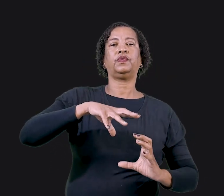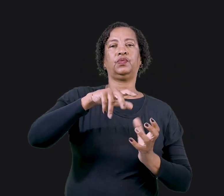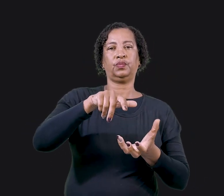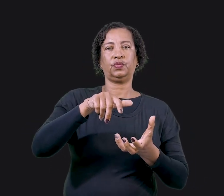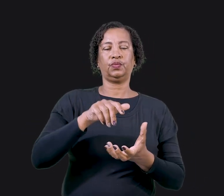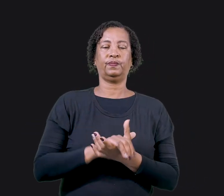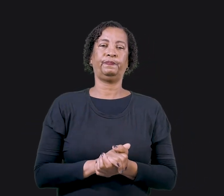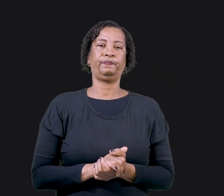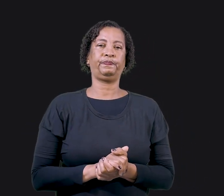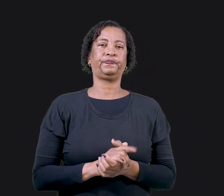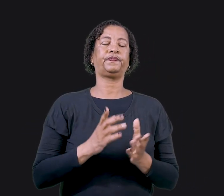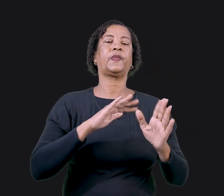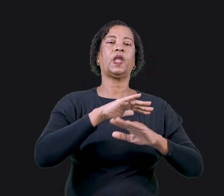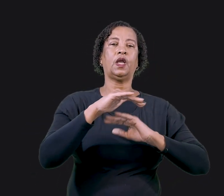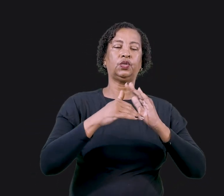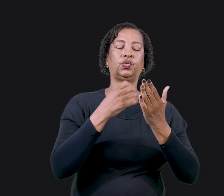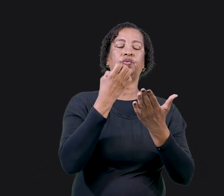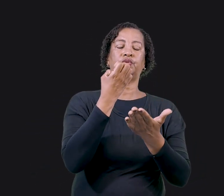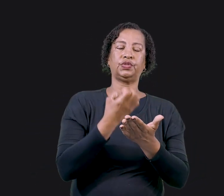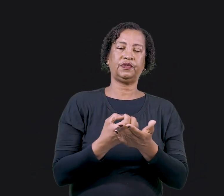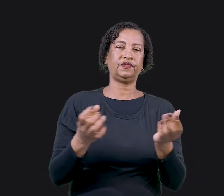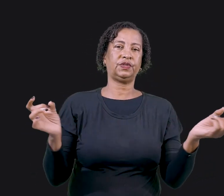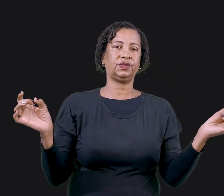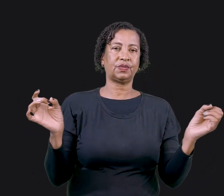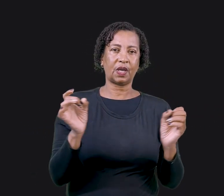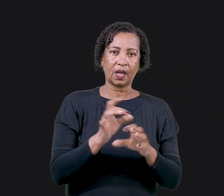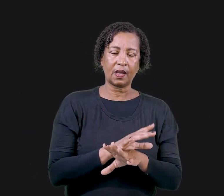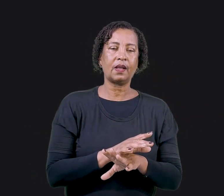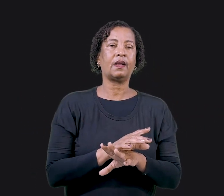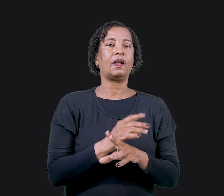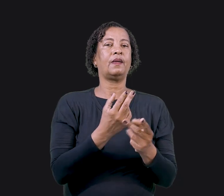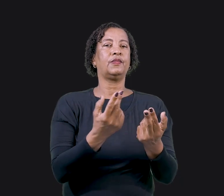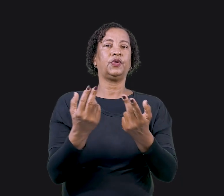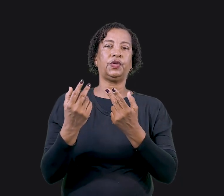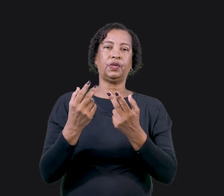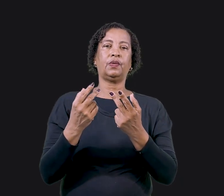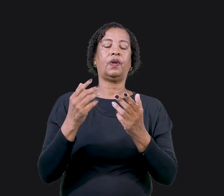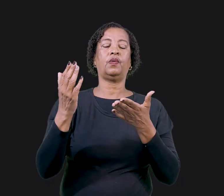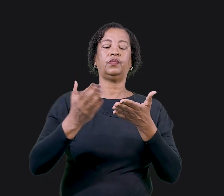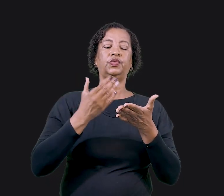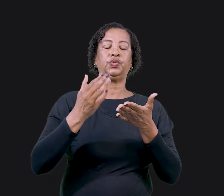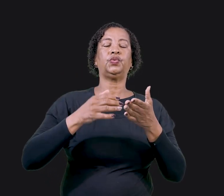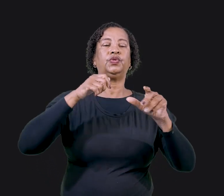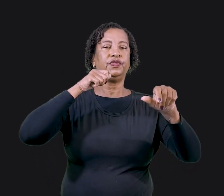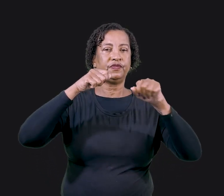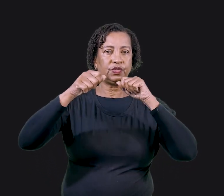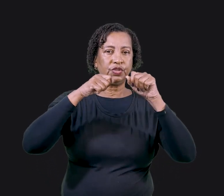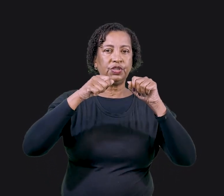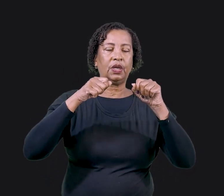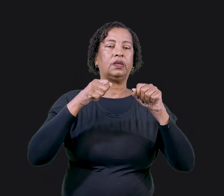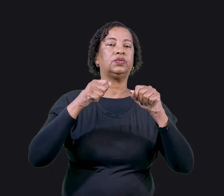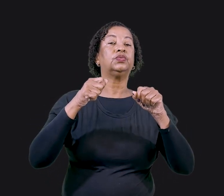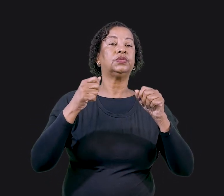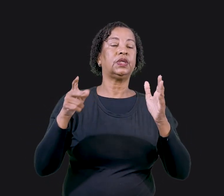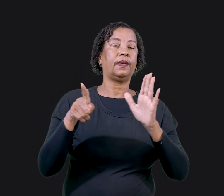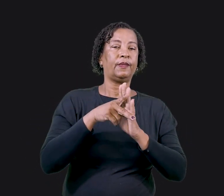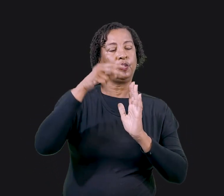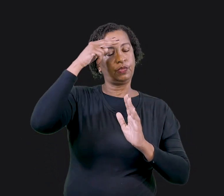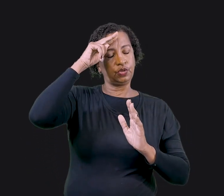o fim dos tempos. Todos os evangelhos terminam com esse comissionamento e o livro de Atos, que é o livro histórico da igreja,